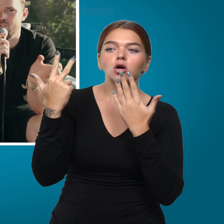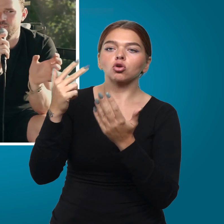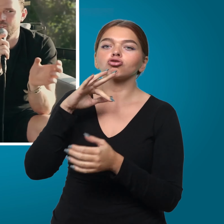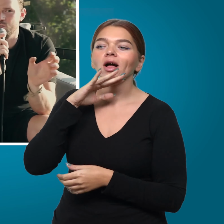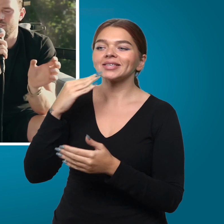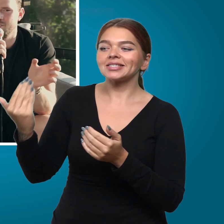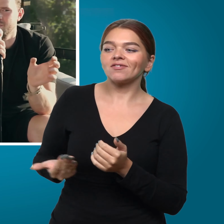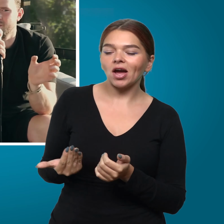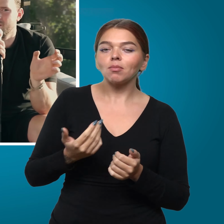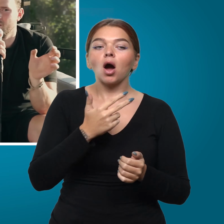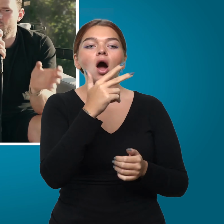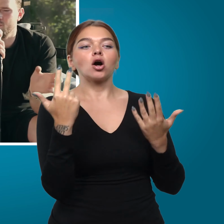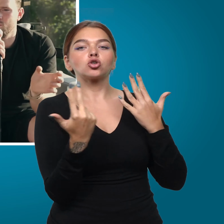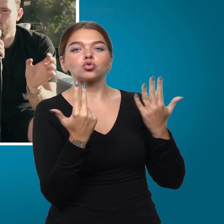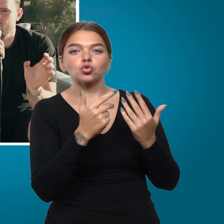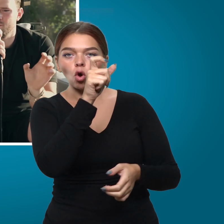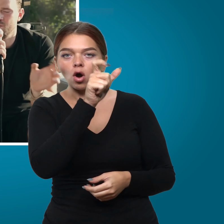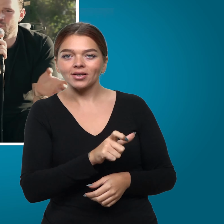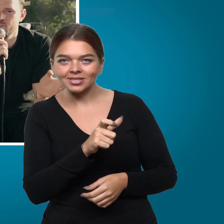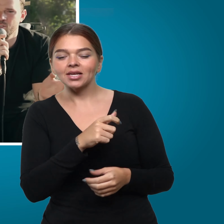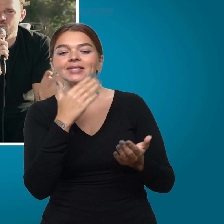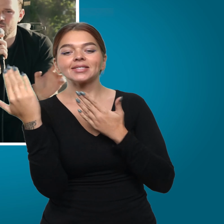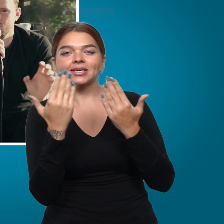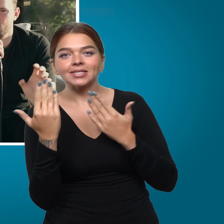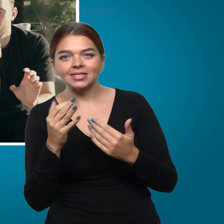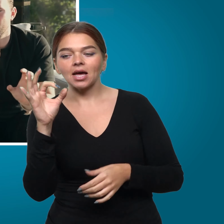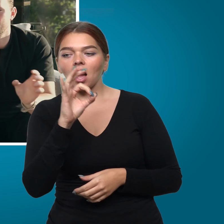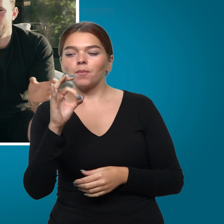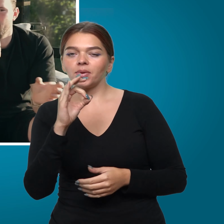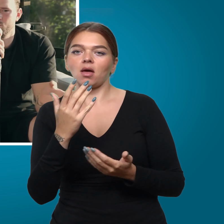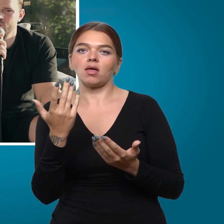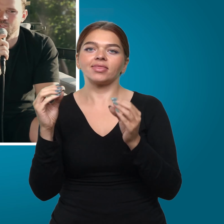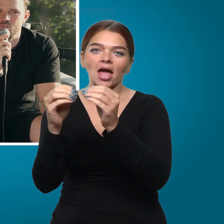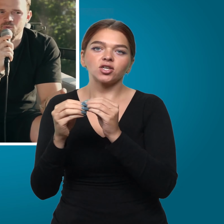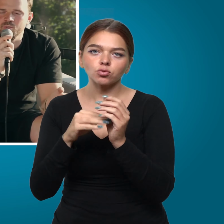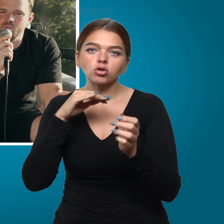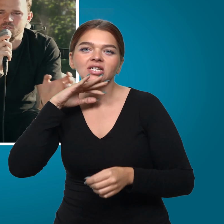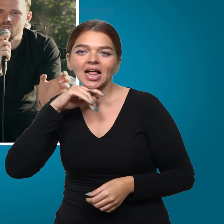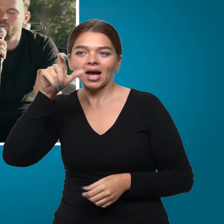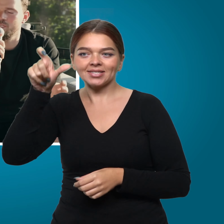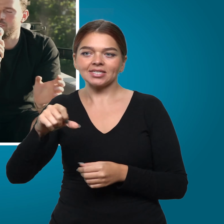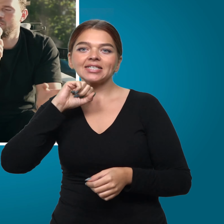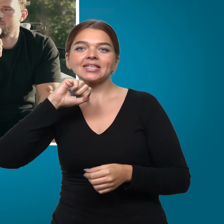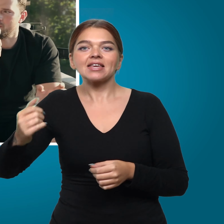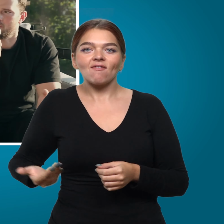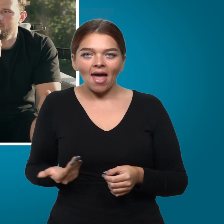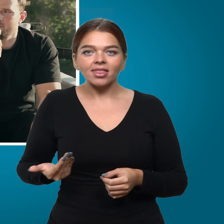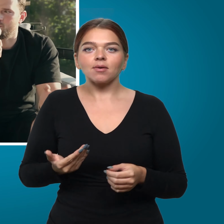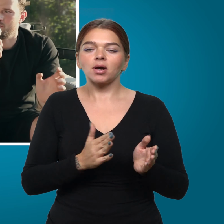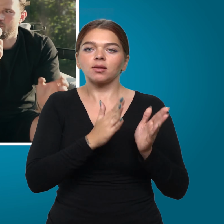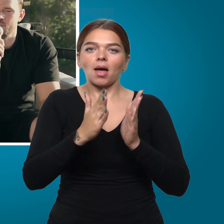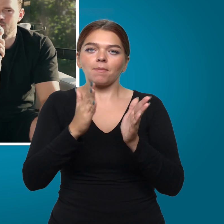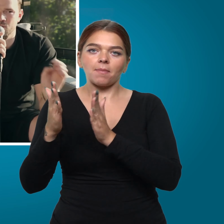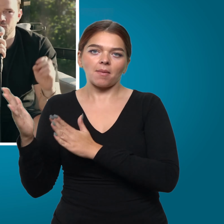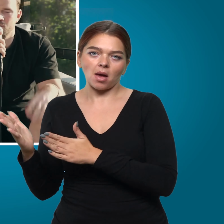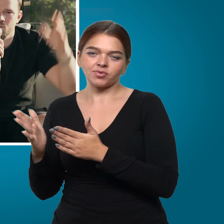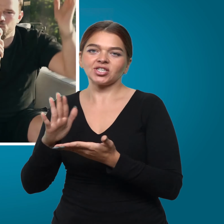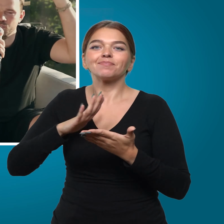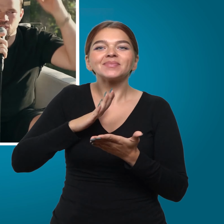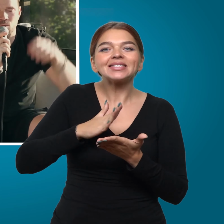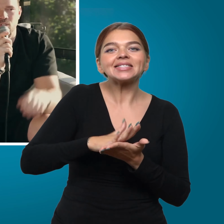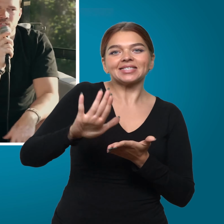yra irgi toksai labai slidus, nes tarp 12-14 metų tas jaunimas jis labai skiriasi. Jau tada prasideda, vieni